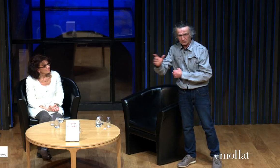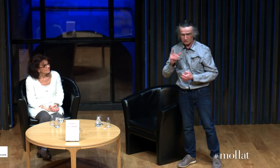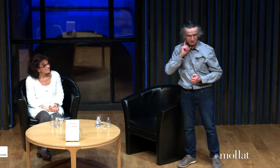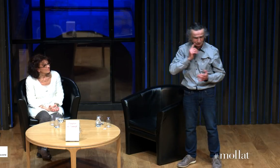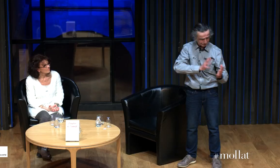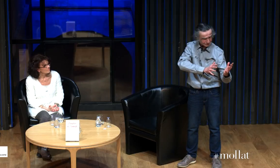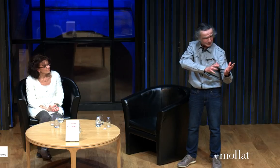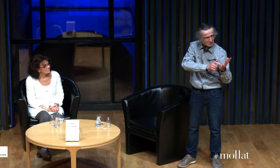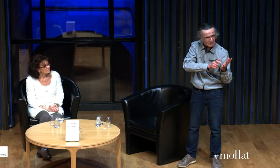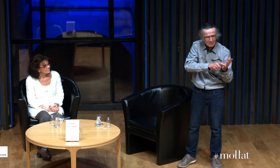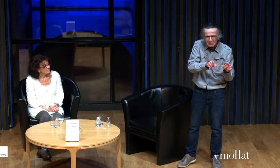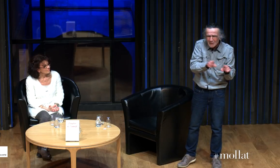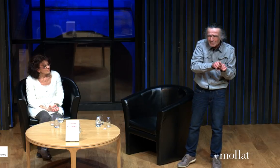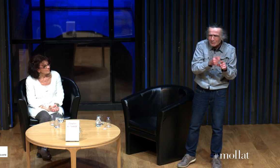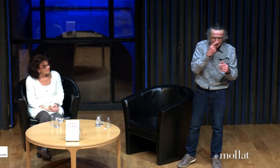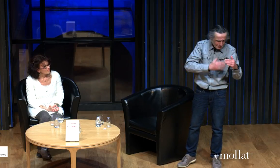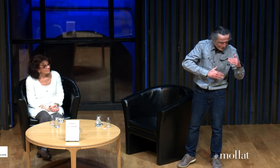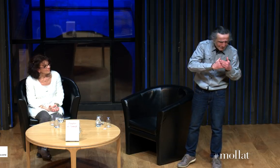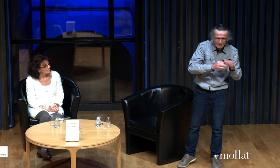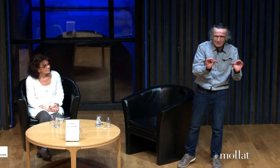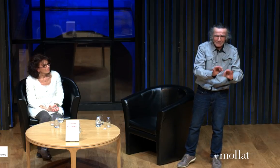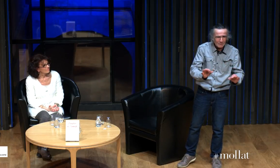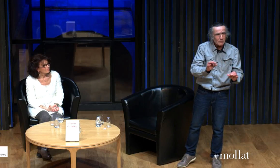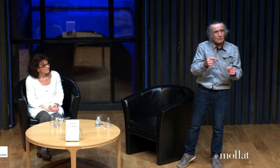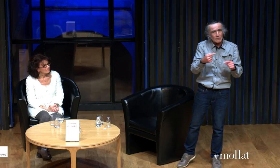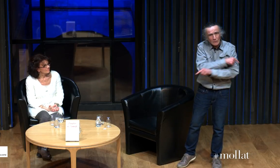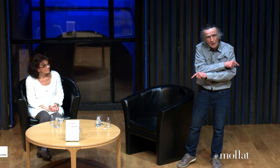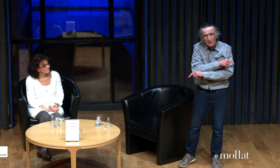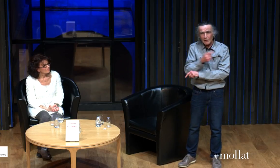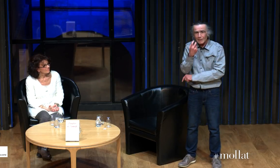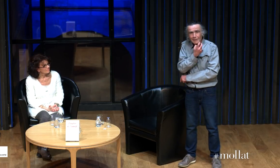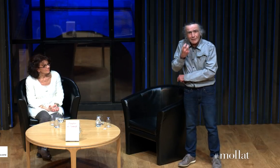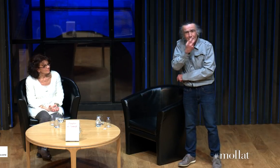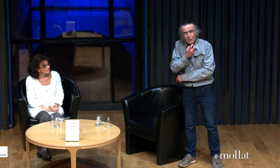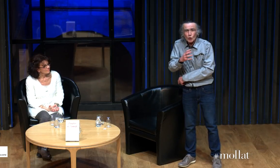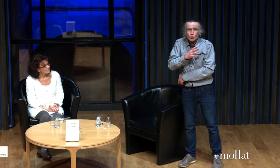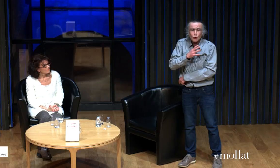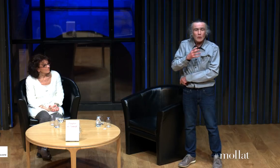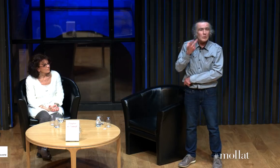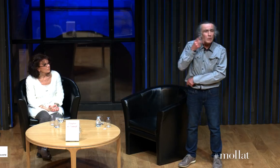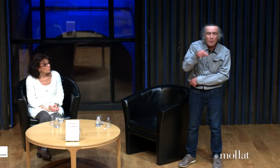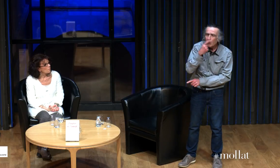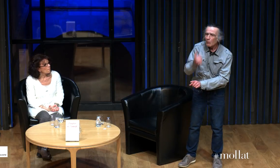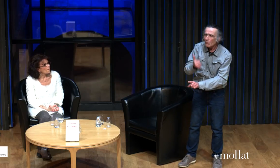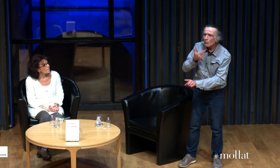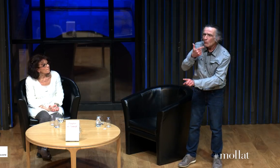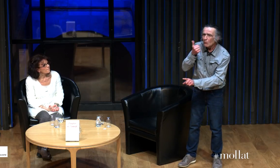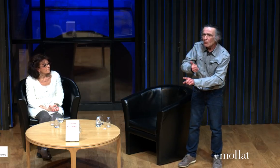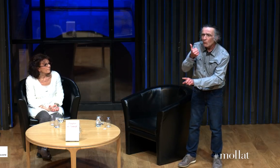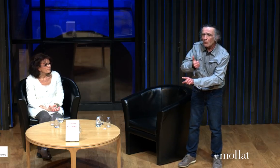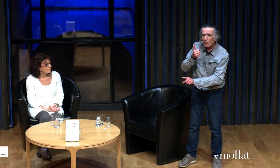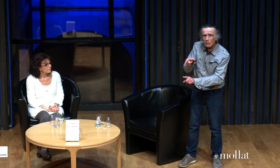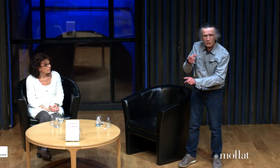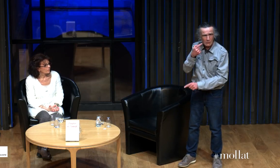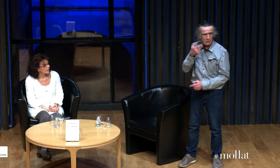Les entendants s'expriment à l'oral. Les sourds s'expriment avec leurs mains, avec les mêmes facilités que les entendants à l'oral.